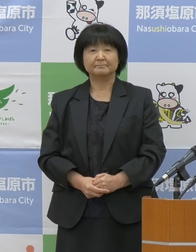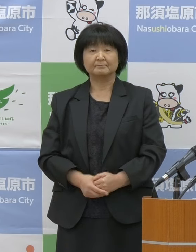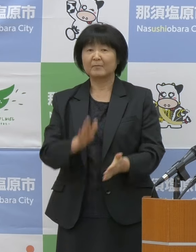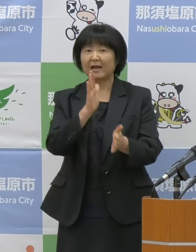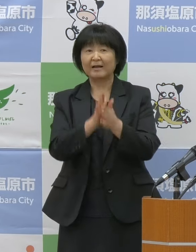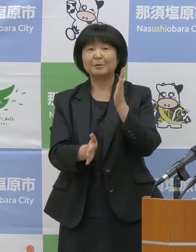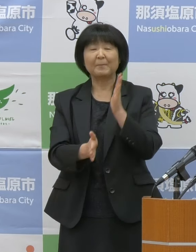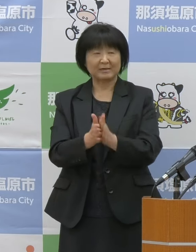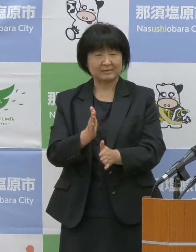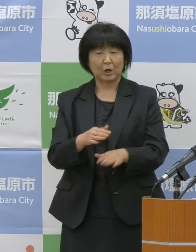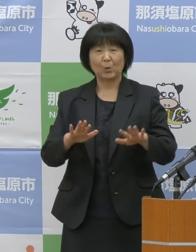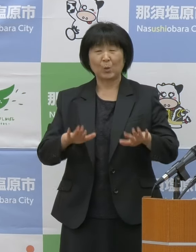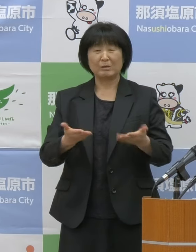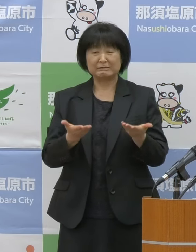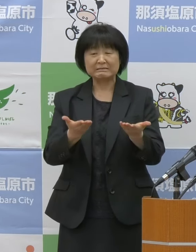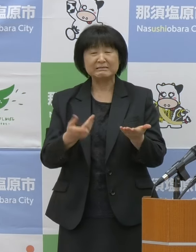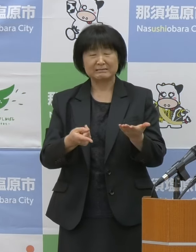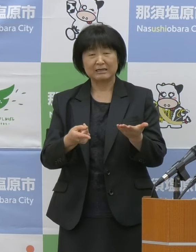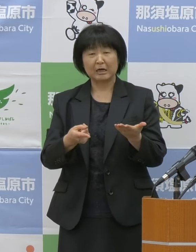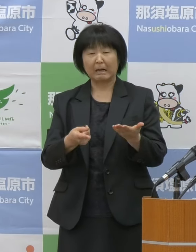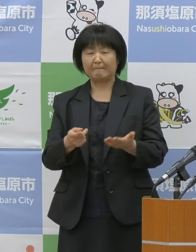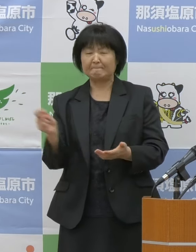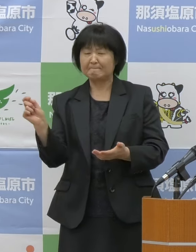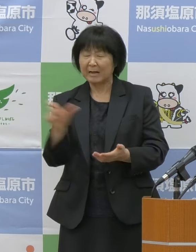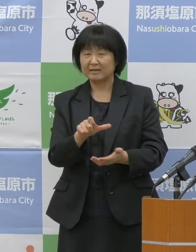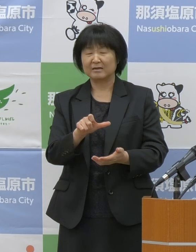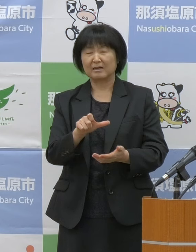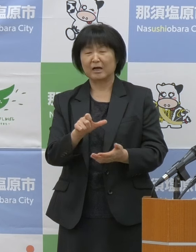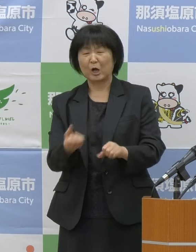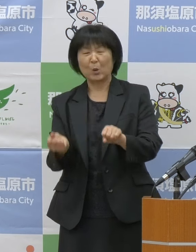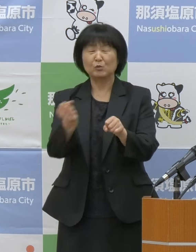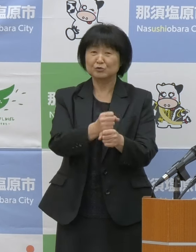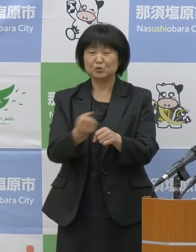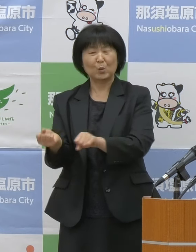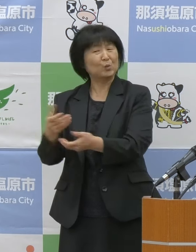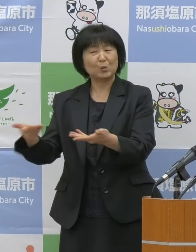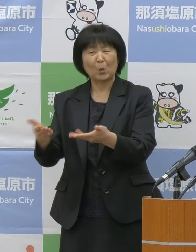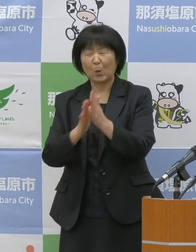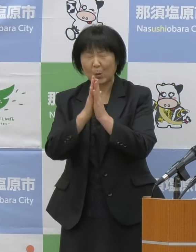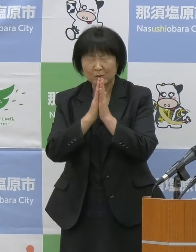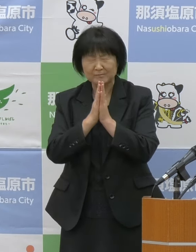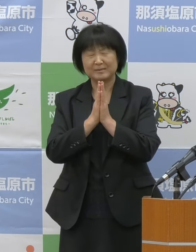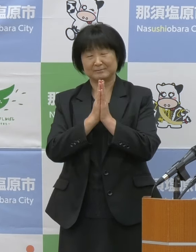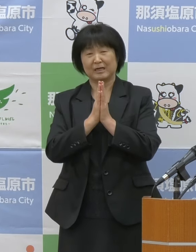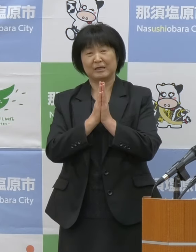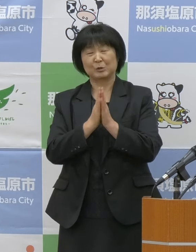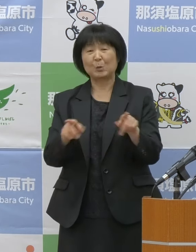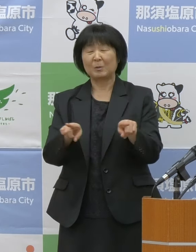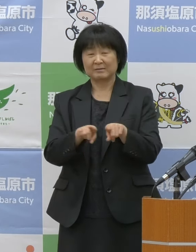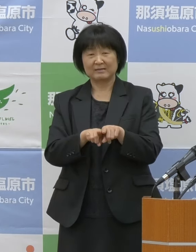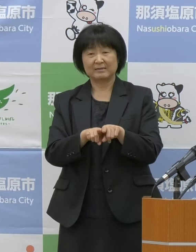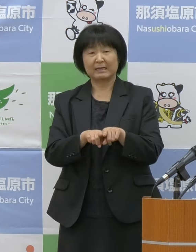改めまして、今回の地震の一刻も早い復旧復興をお祈り申し上げるとともに、市としても